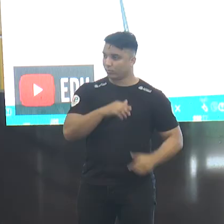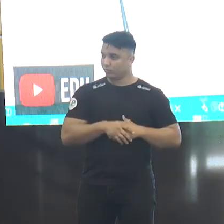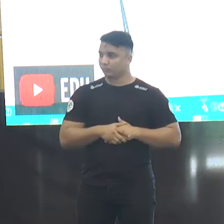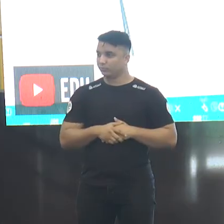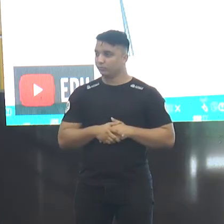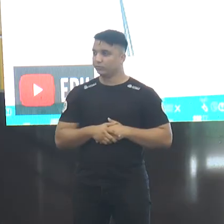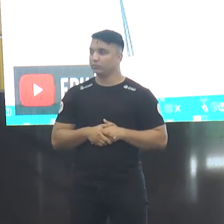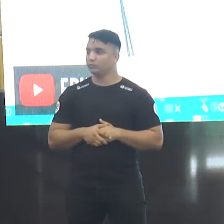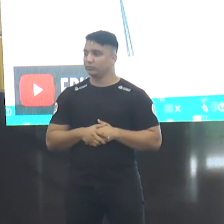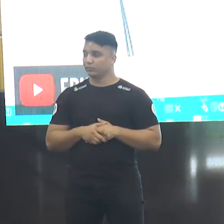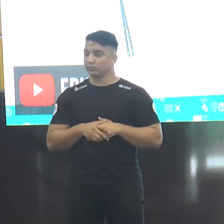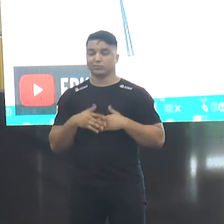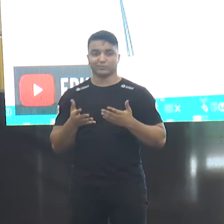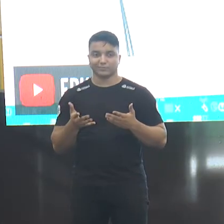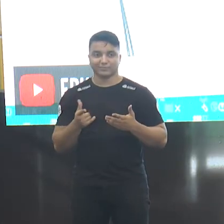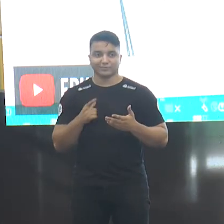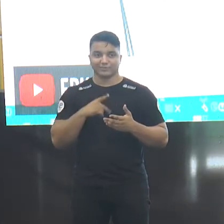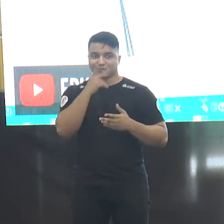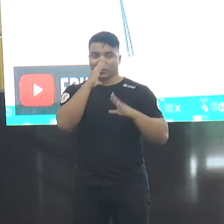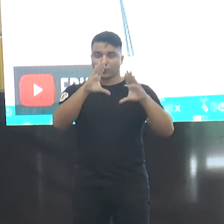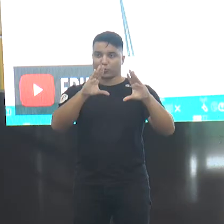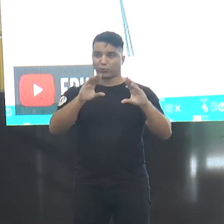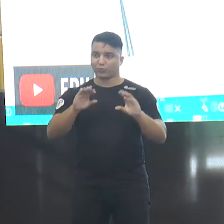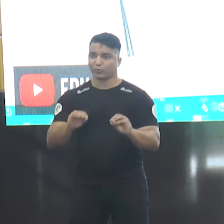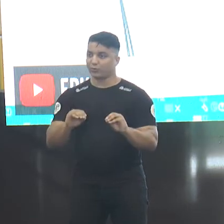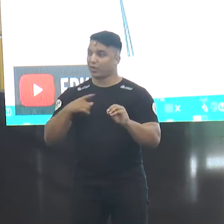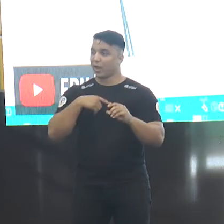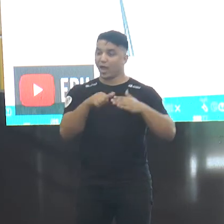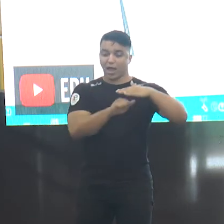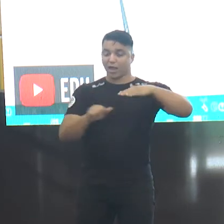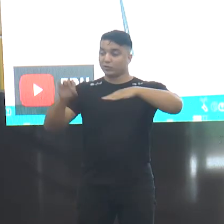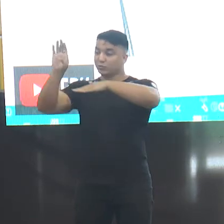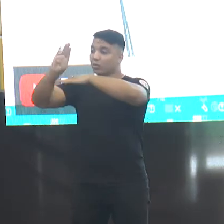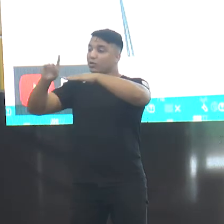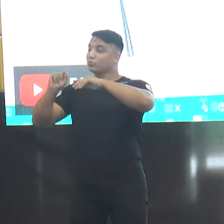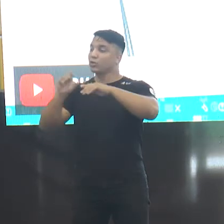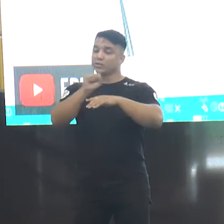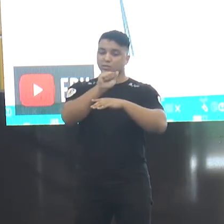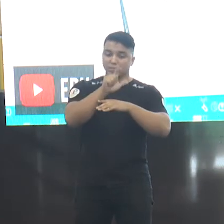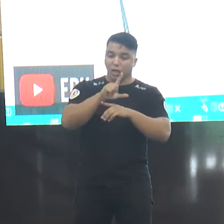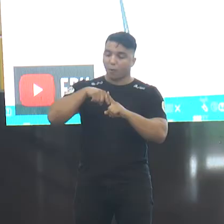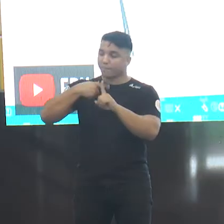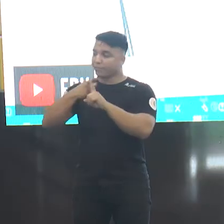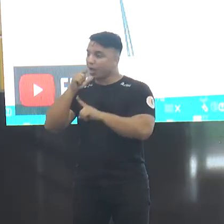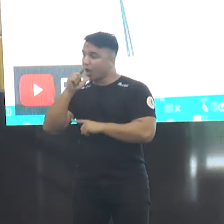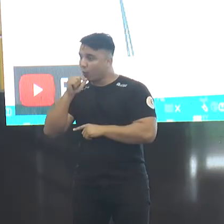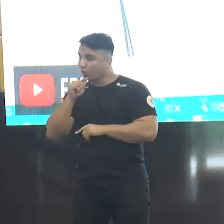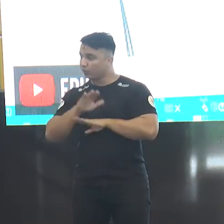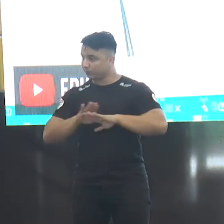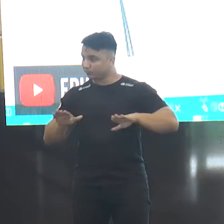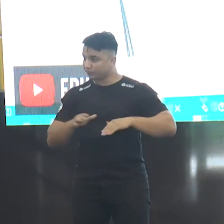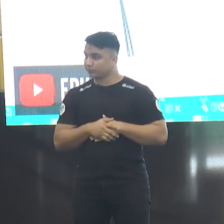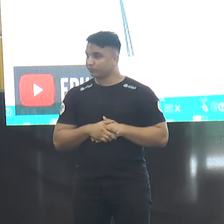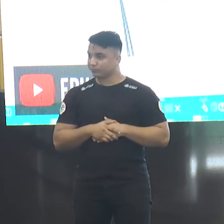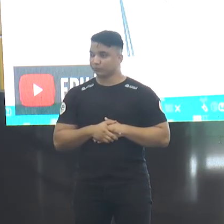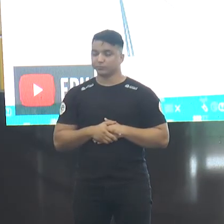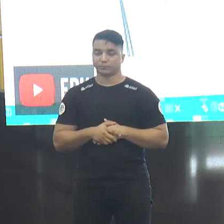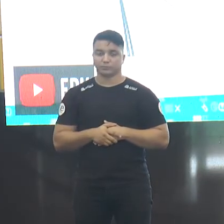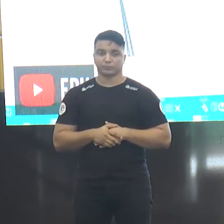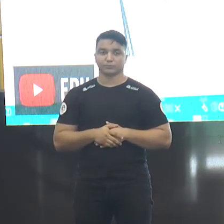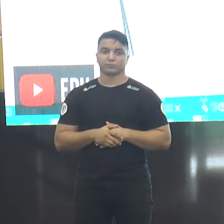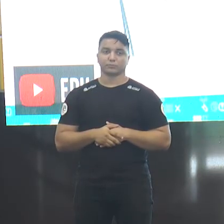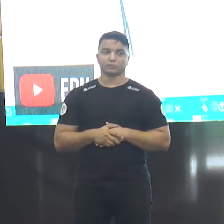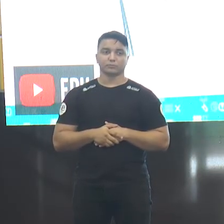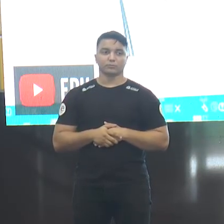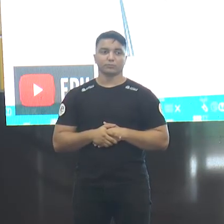Houve uma morte lenta. Ácido mais base dá sal mais água. Ácido mais base dá sal mais água. Ácido mais base dá sal